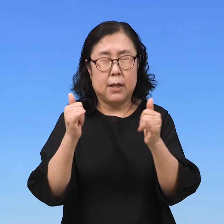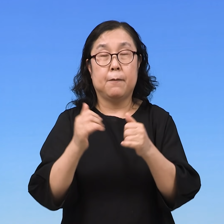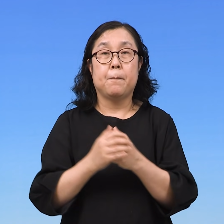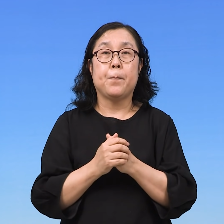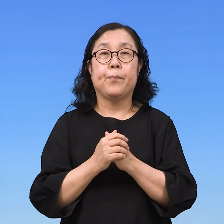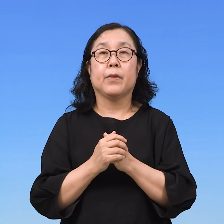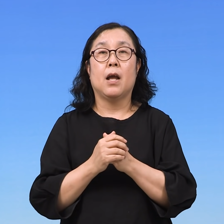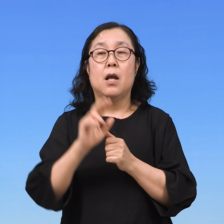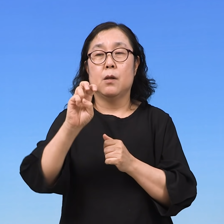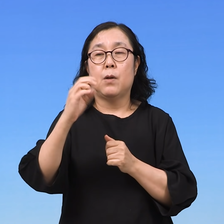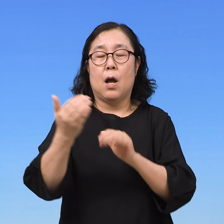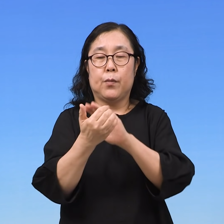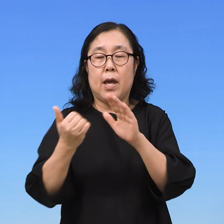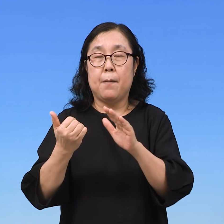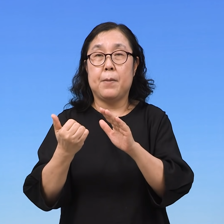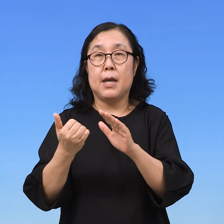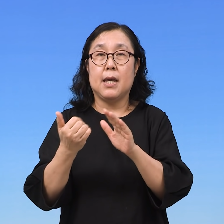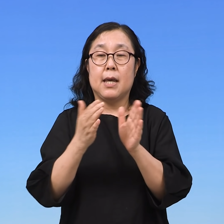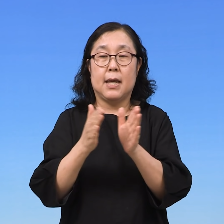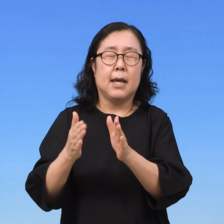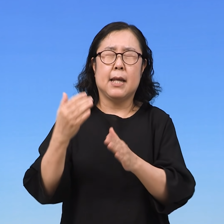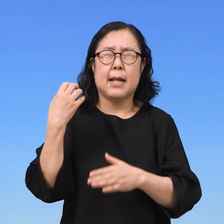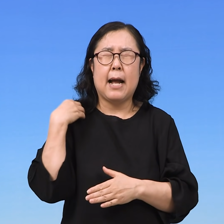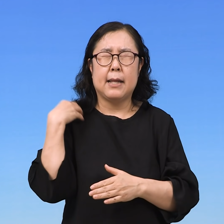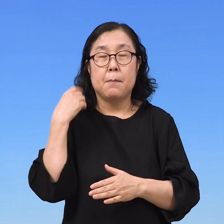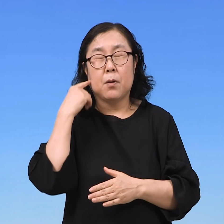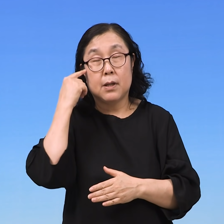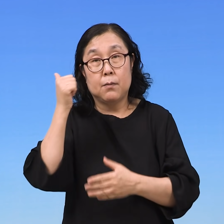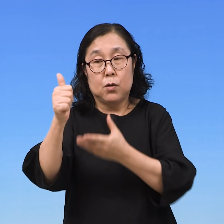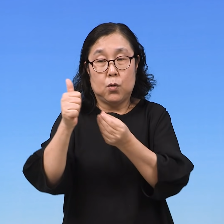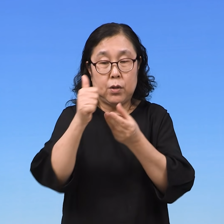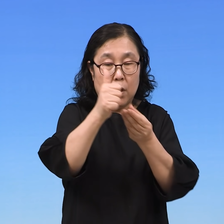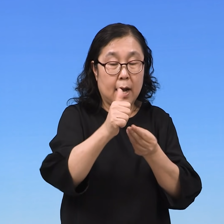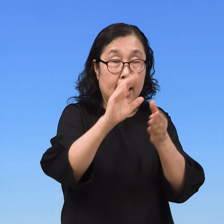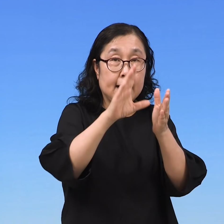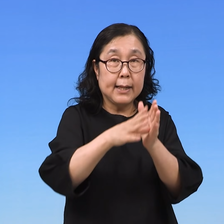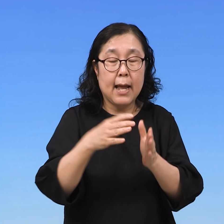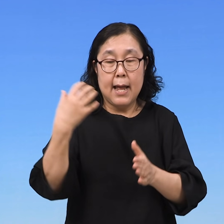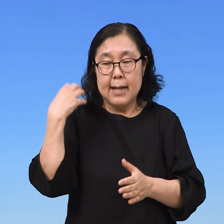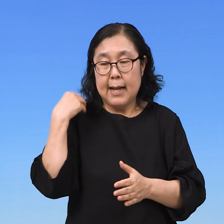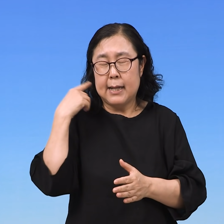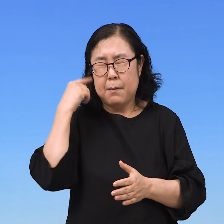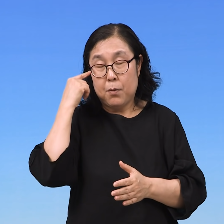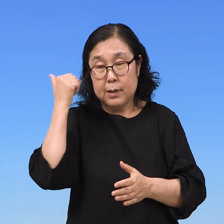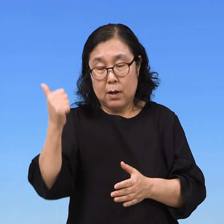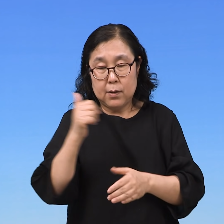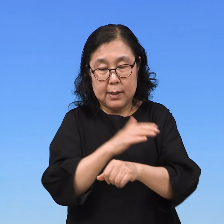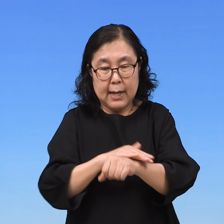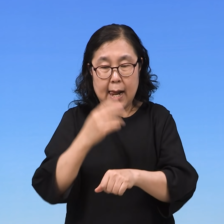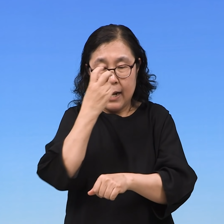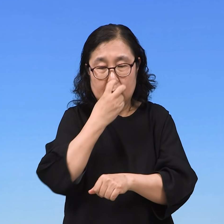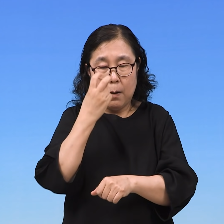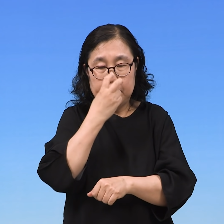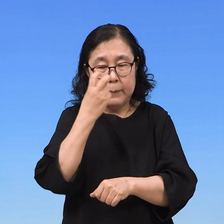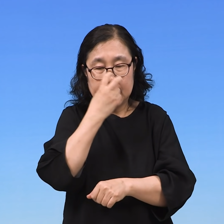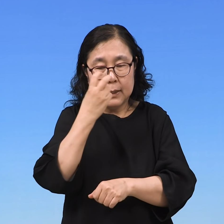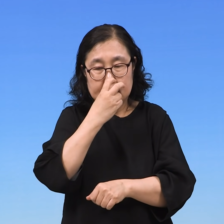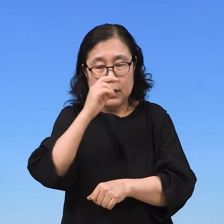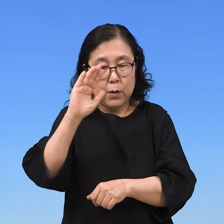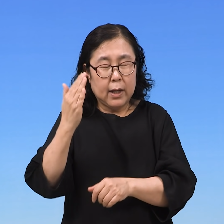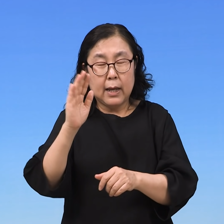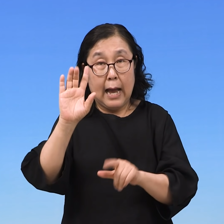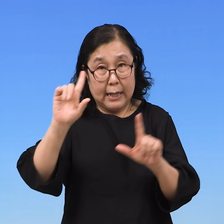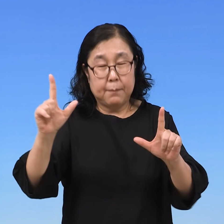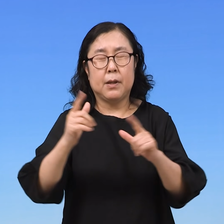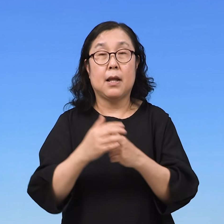아니, 이렇게 중요한 29 예비 담임 목사님을 청빙하는데 지금 이미 담임 목사로서 검증이 잘 된 분